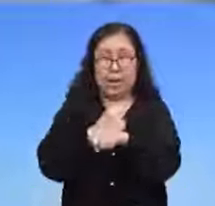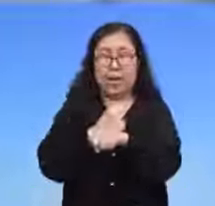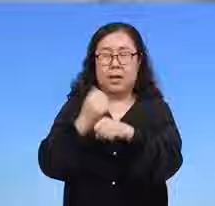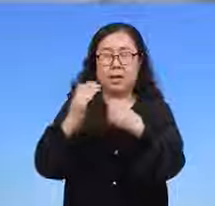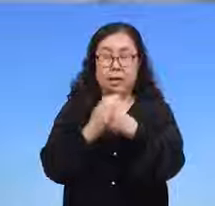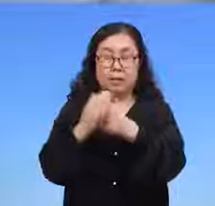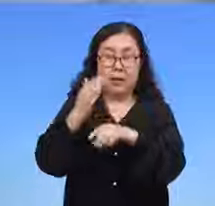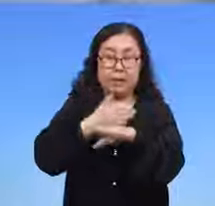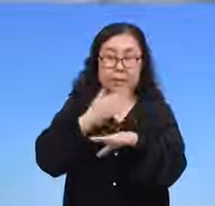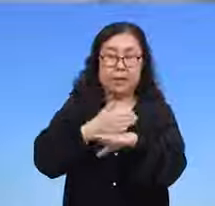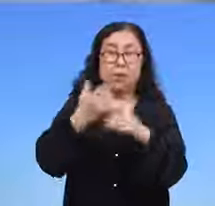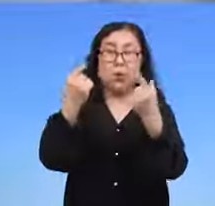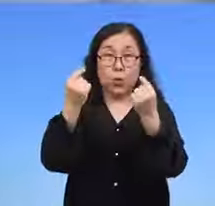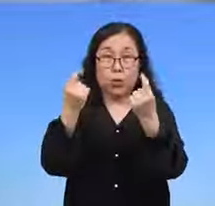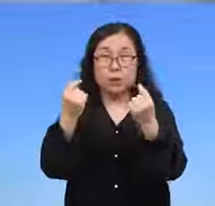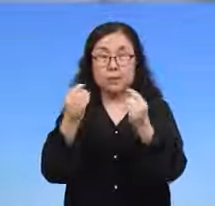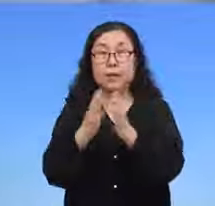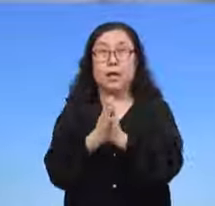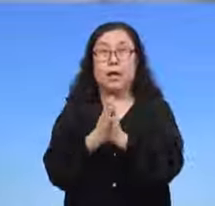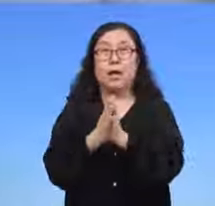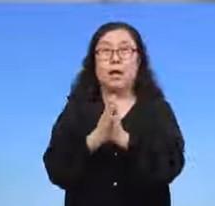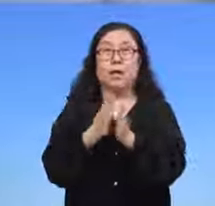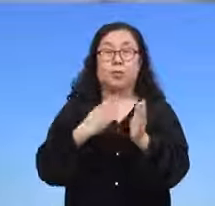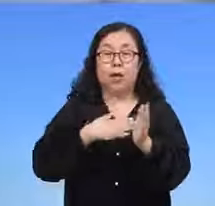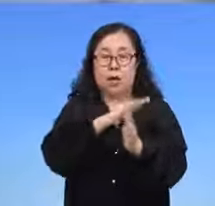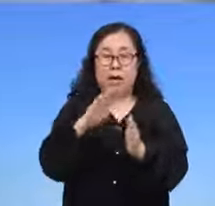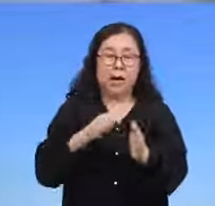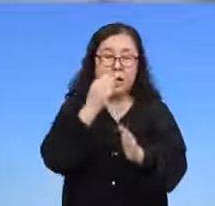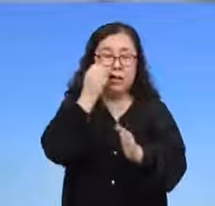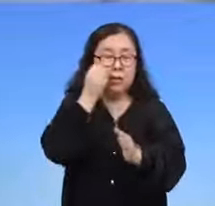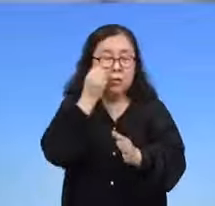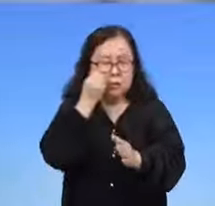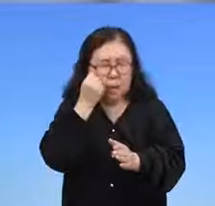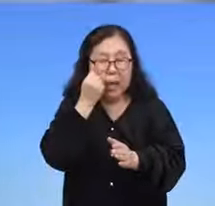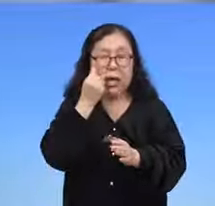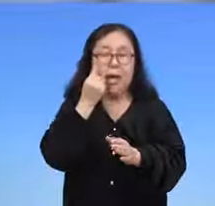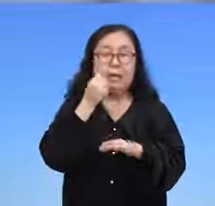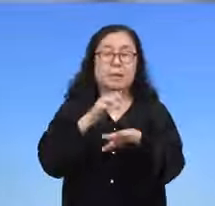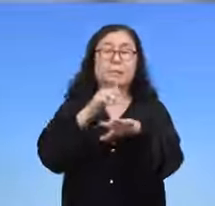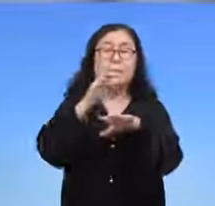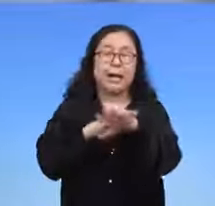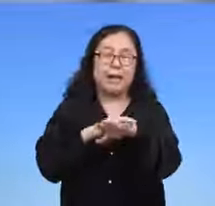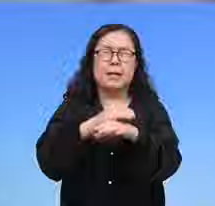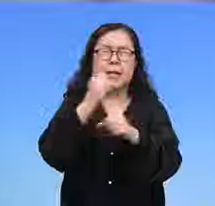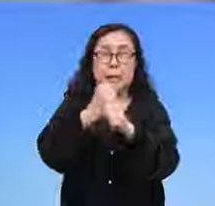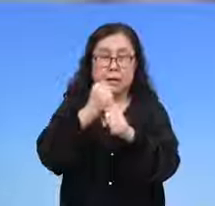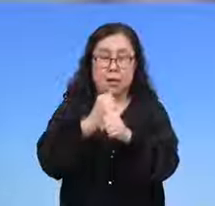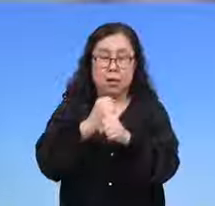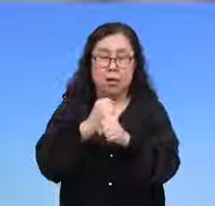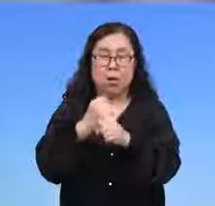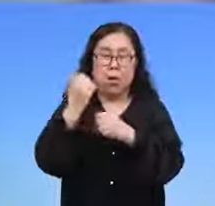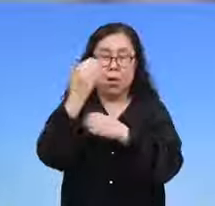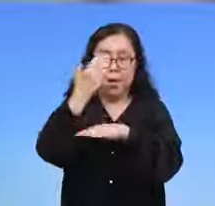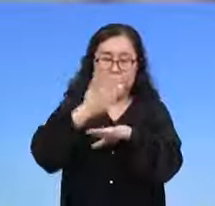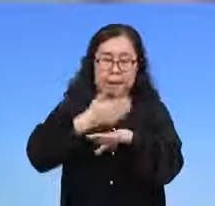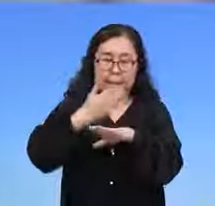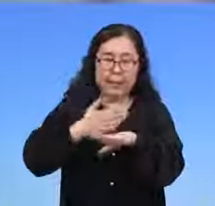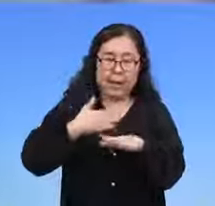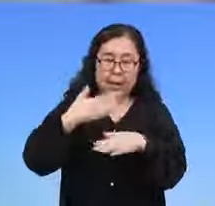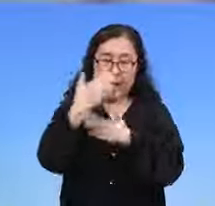2달에서 6개월 해야 이루어지는지 모르지만 그거 만들자는 겁니다. 이 감사가 몸에 배도록. 그래서